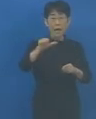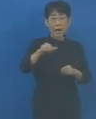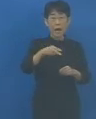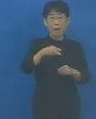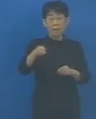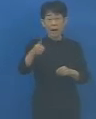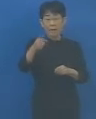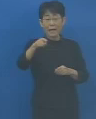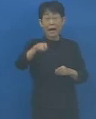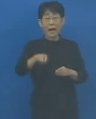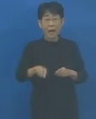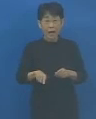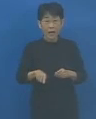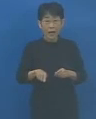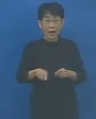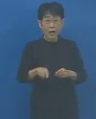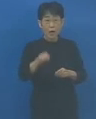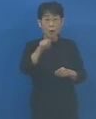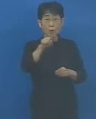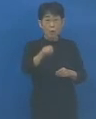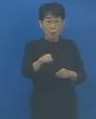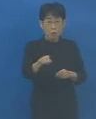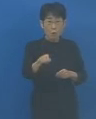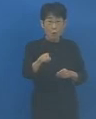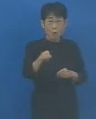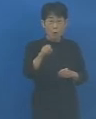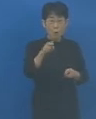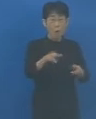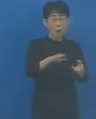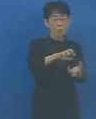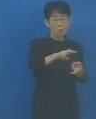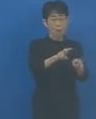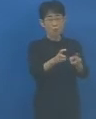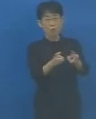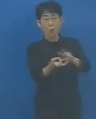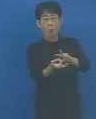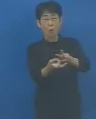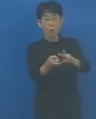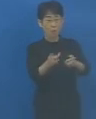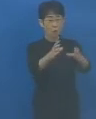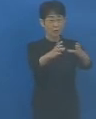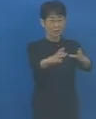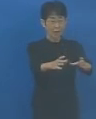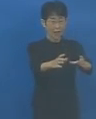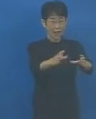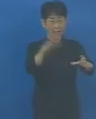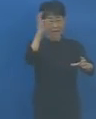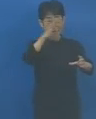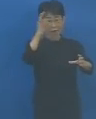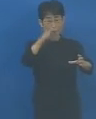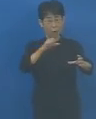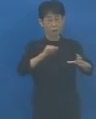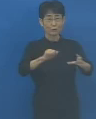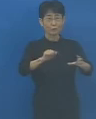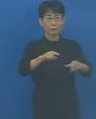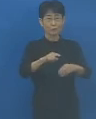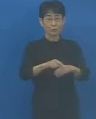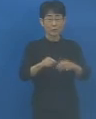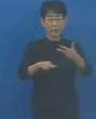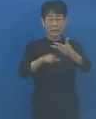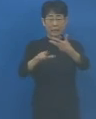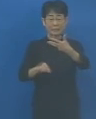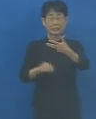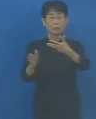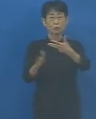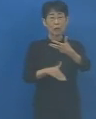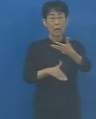アバターのロボットをですね、置いて、代わりに観光するということを8月から、